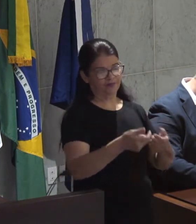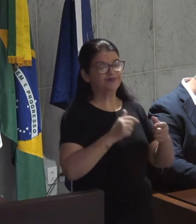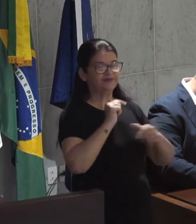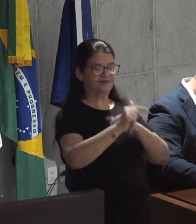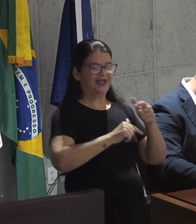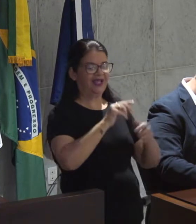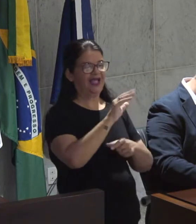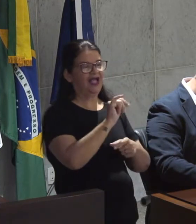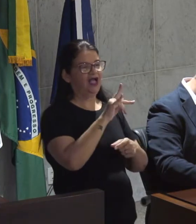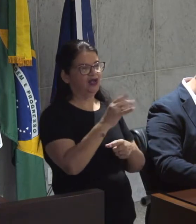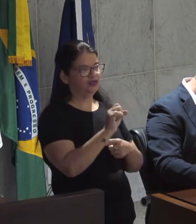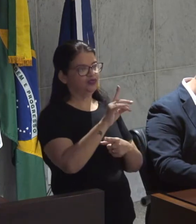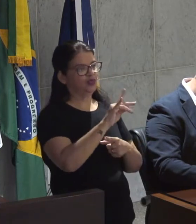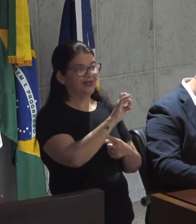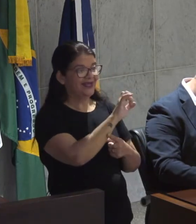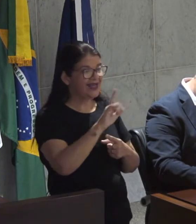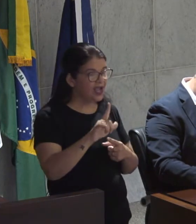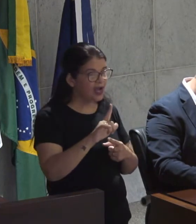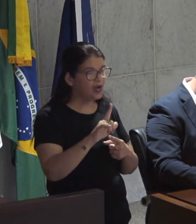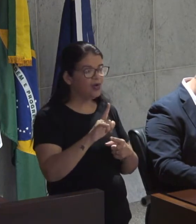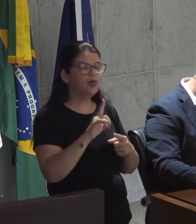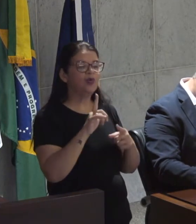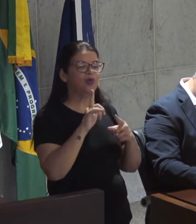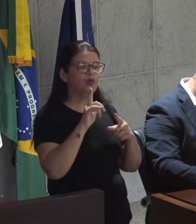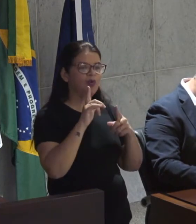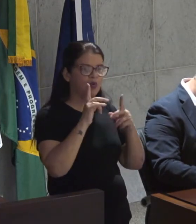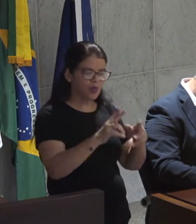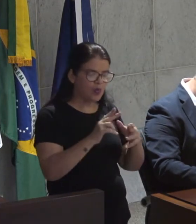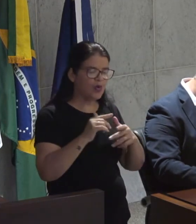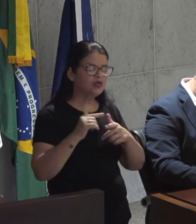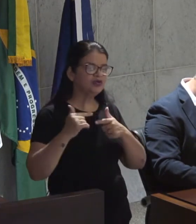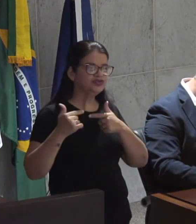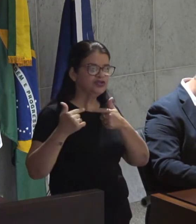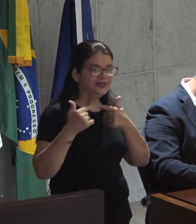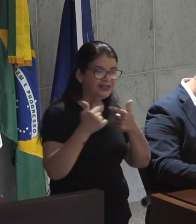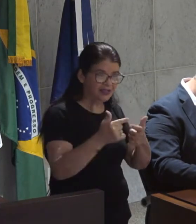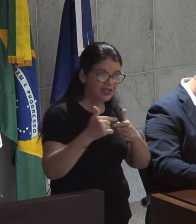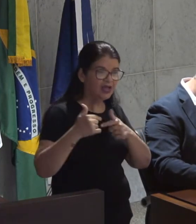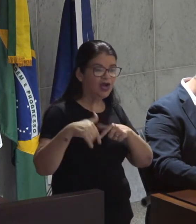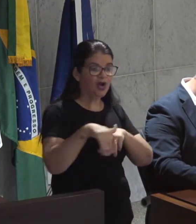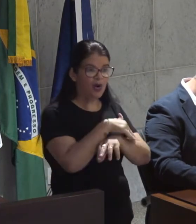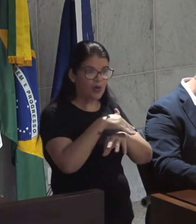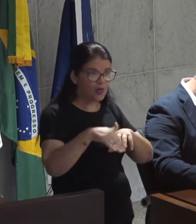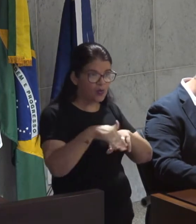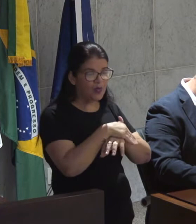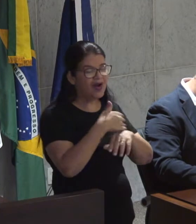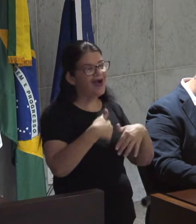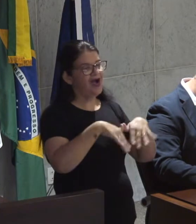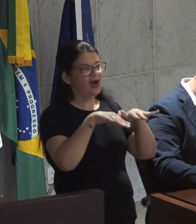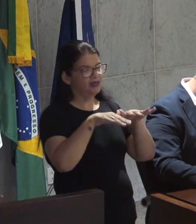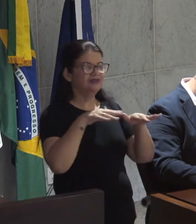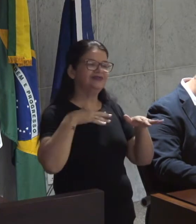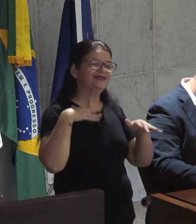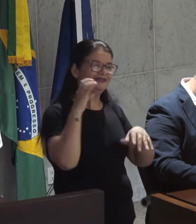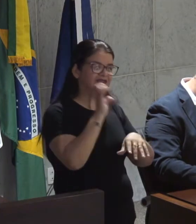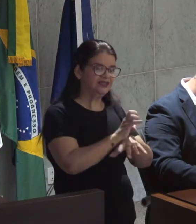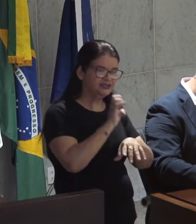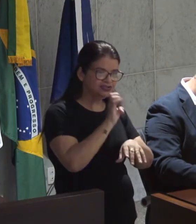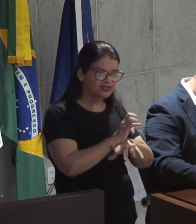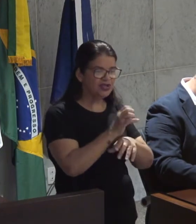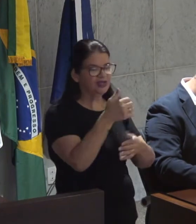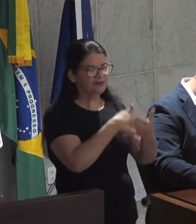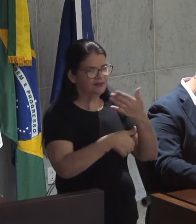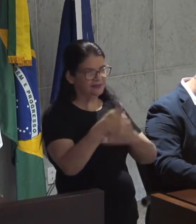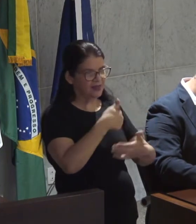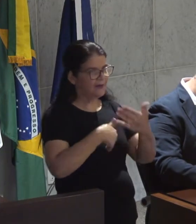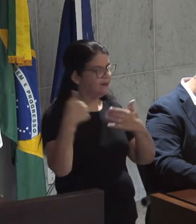Carlos e Doriel, quando nós fomos à rua, quando nós fomos para as audiências nesse estado, para que o Bolsonaro